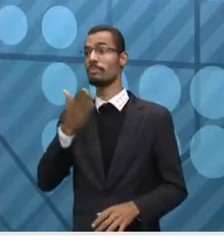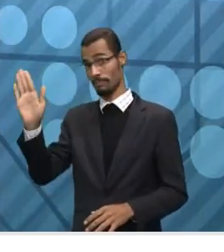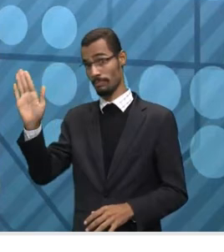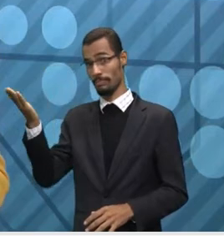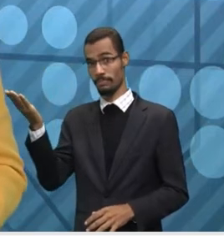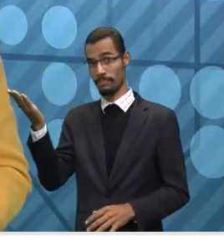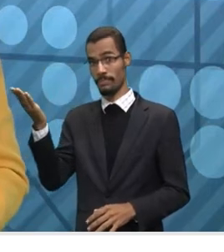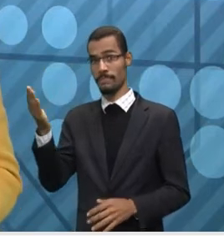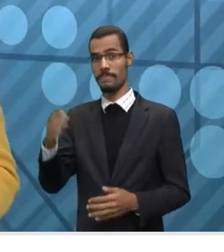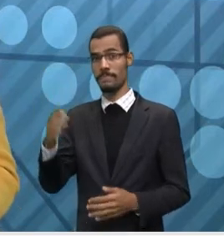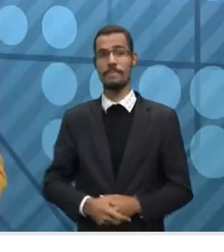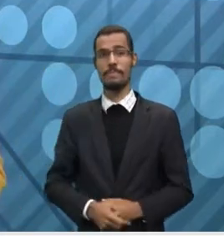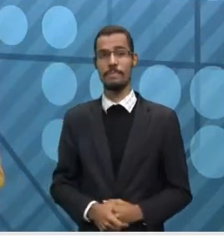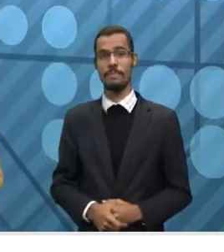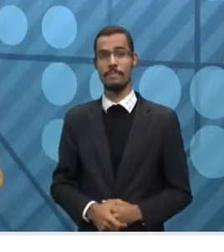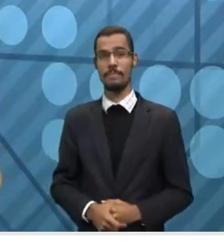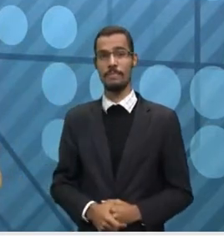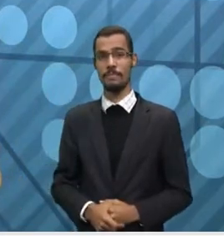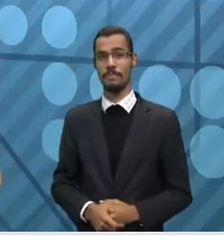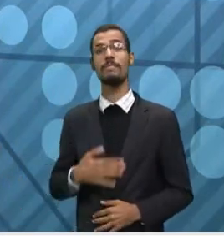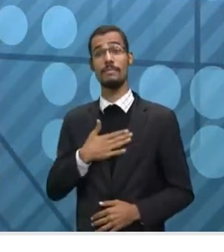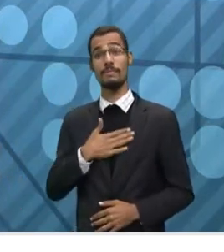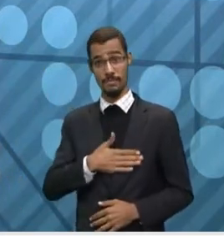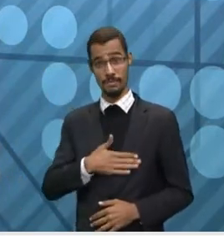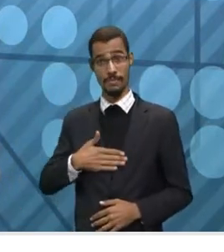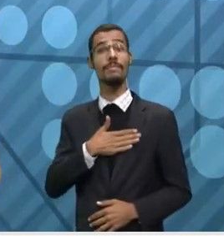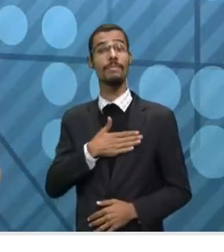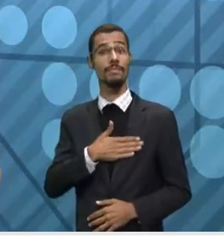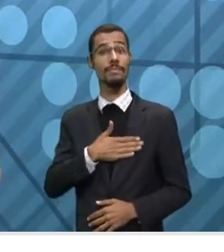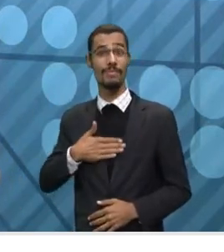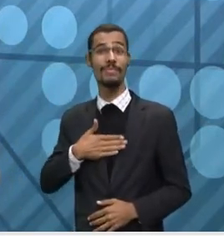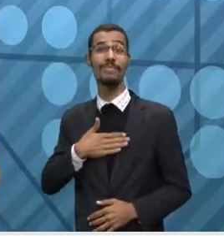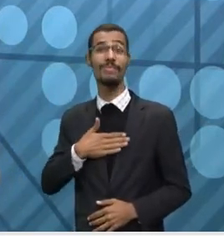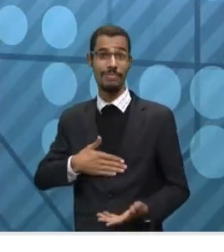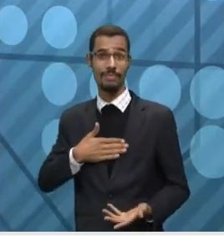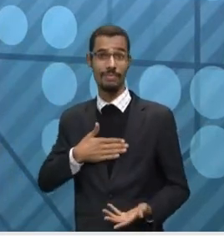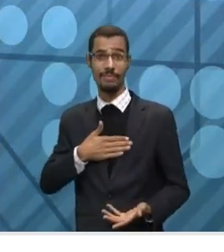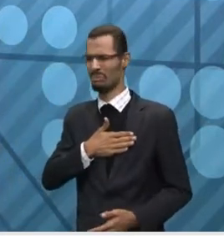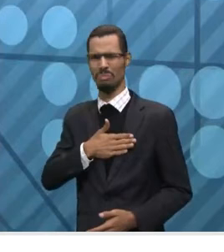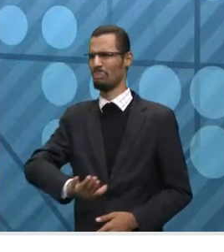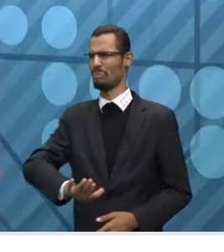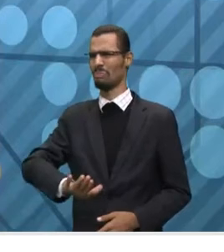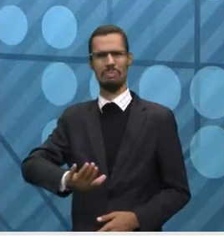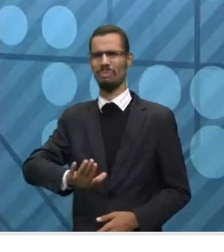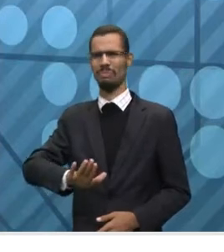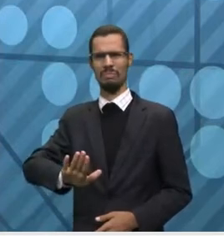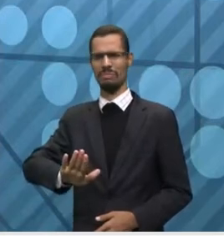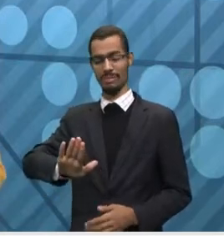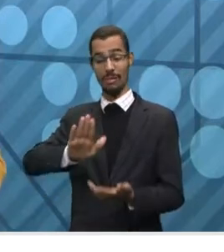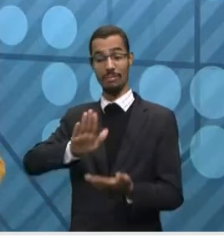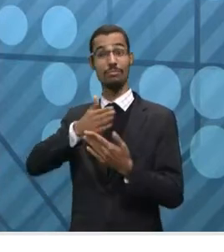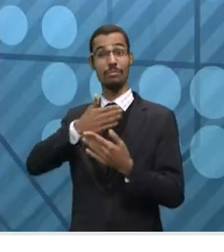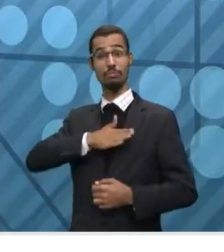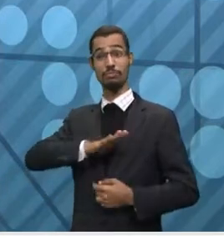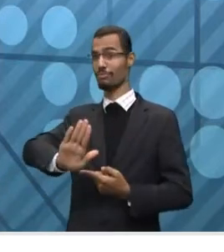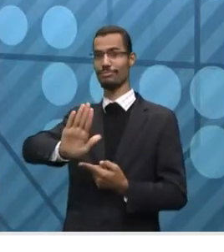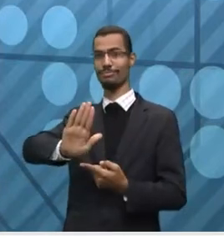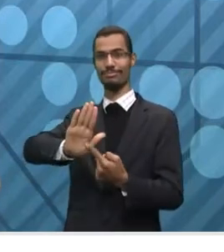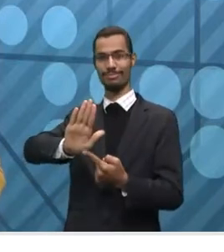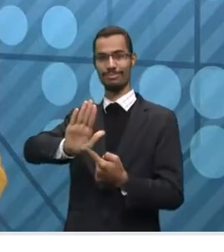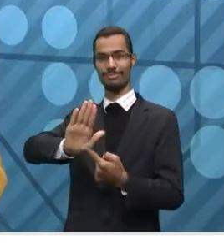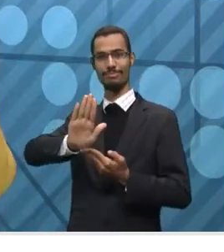é essa configuração de mãos. Gostar. Já aprendeu? Gostar. Não gostar. Para fora, ó. Não